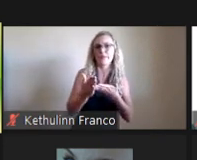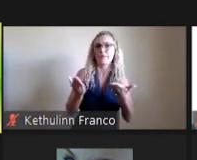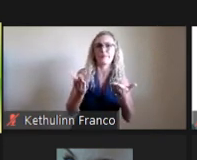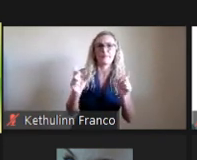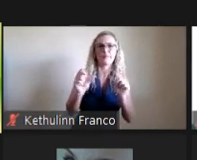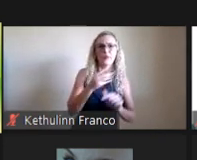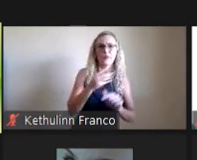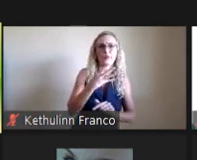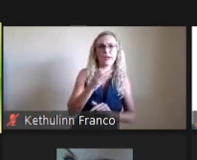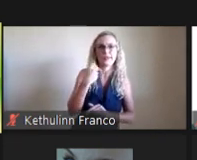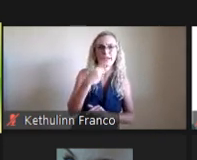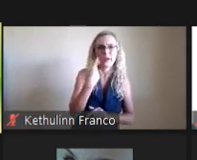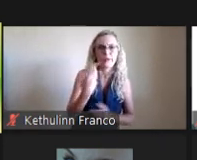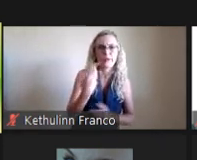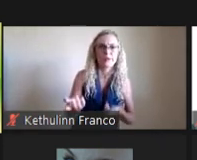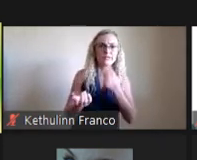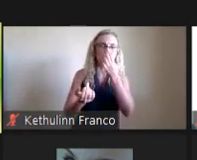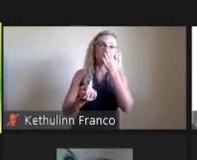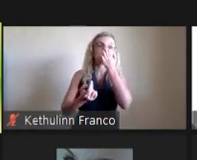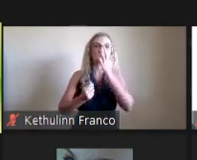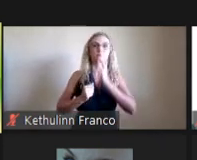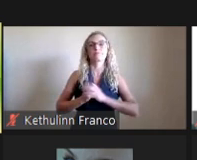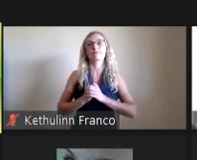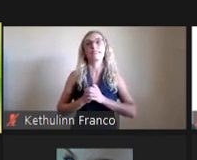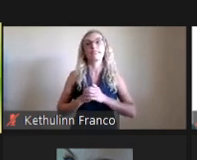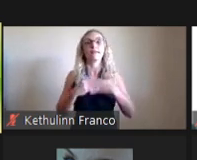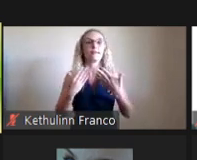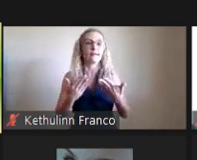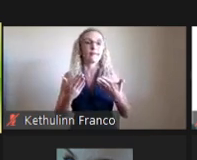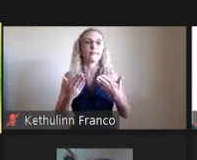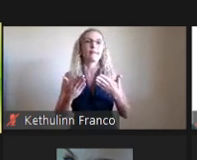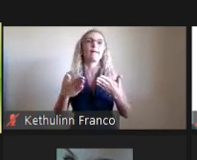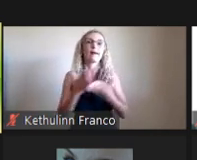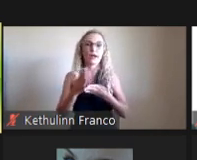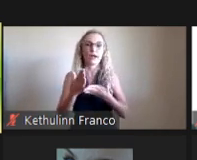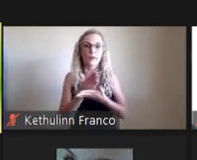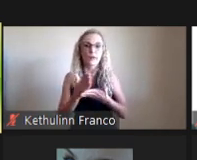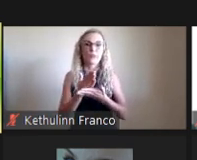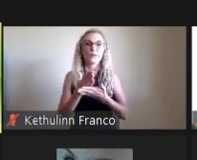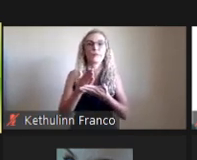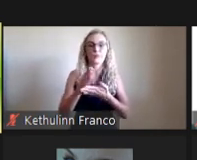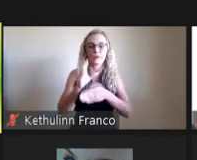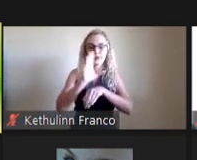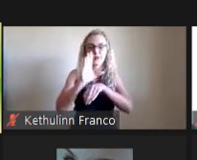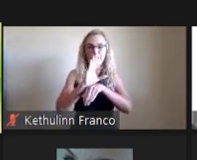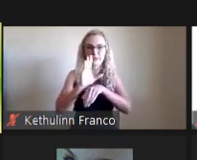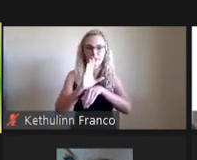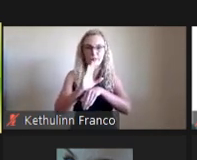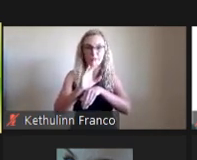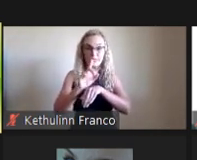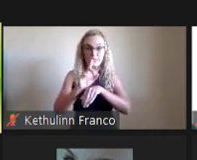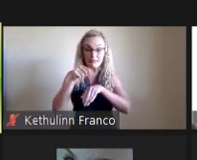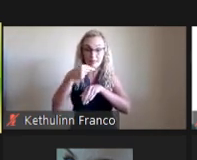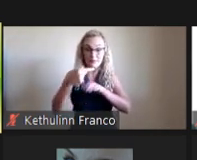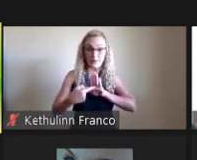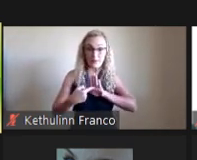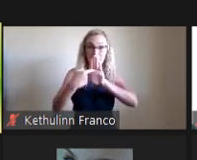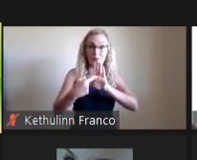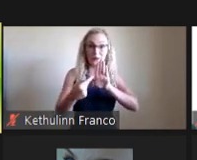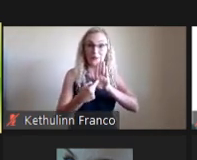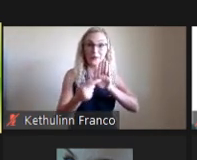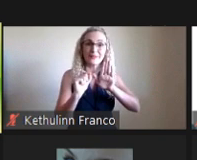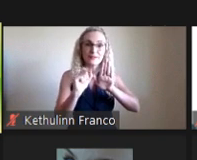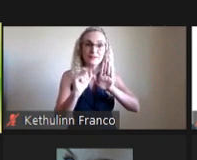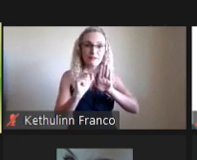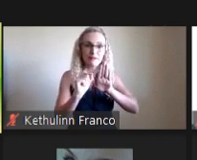de 180 horas. Mas qual que seria a carga horária adequada dentro de